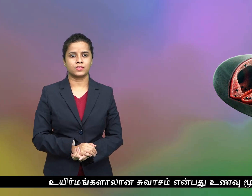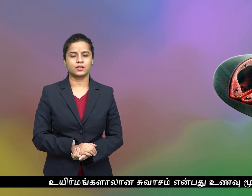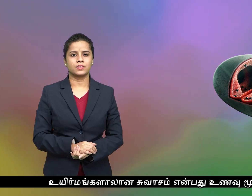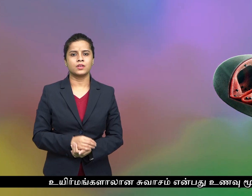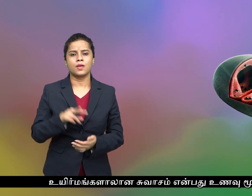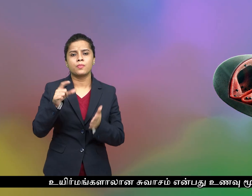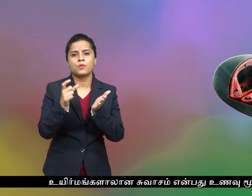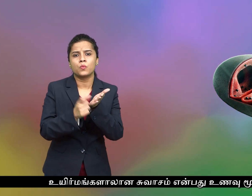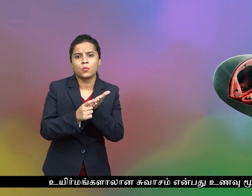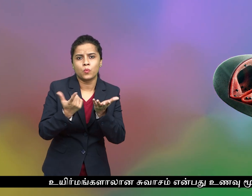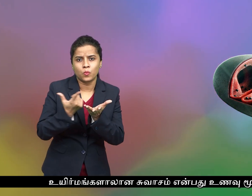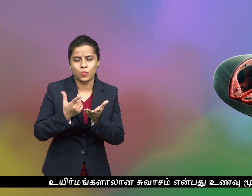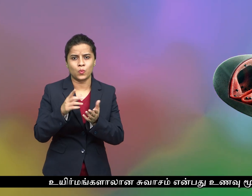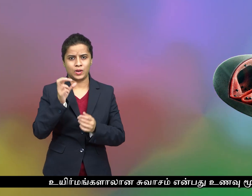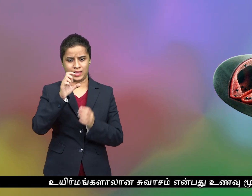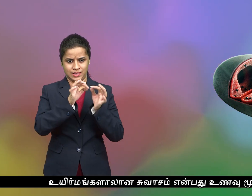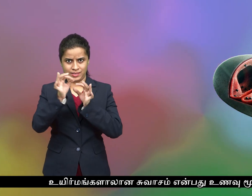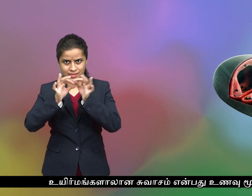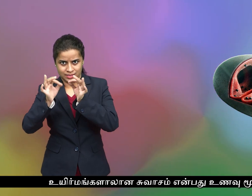உயிர்மங்களாலான சுவாசம் என்பது உணவு மூலக்கூறுகளின்